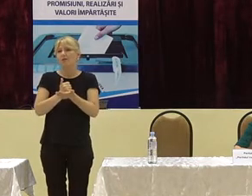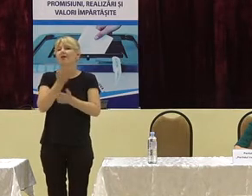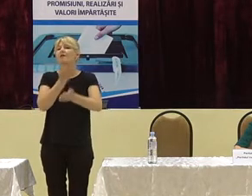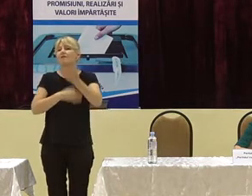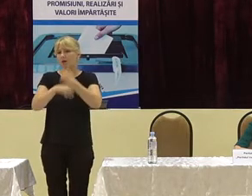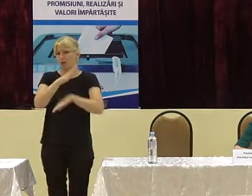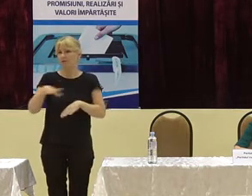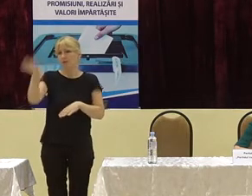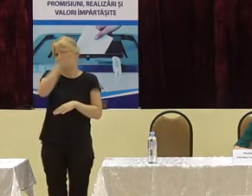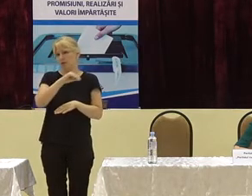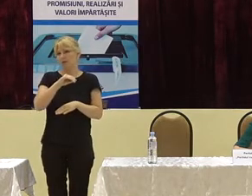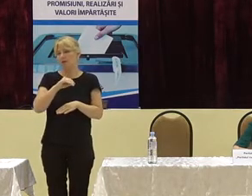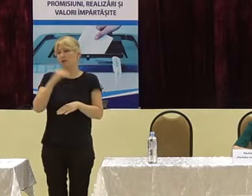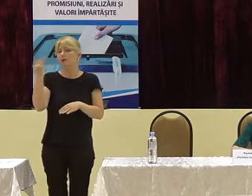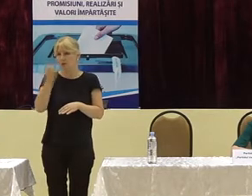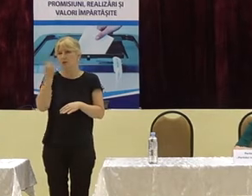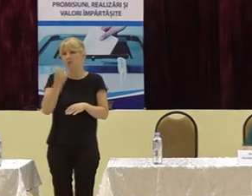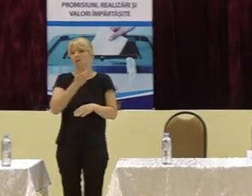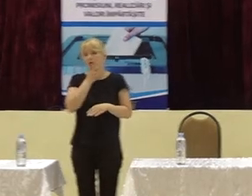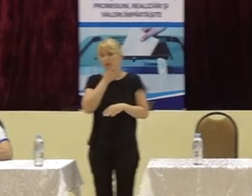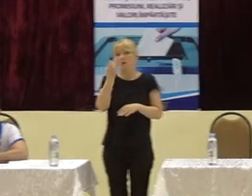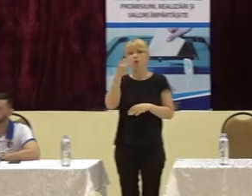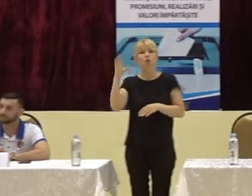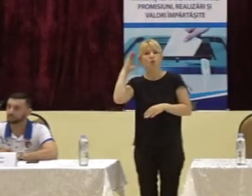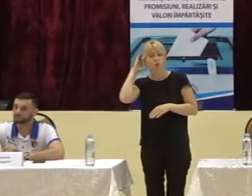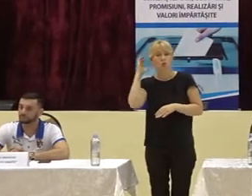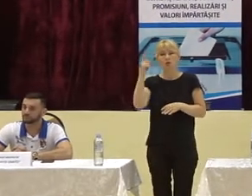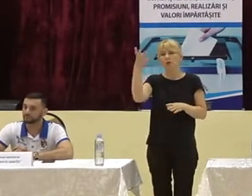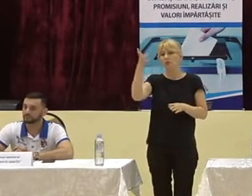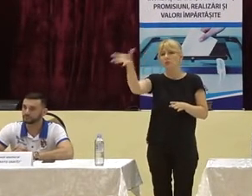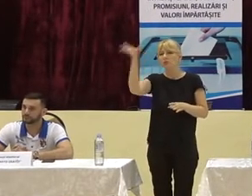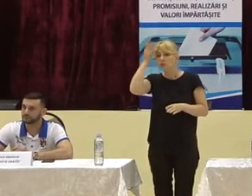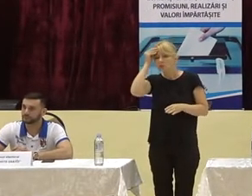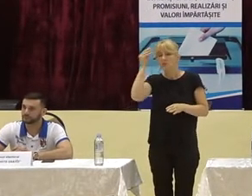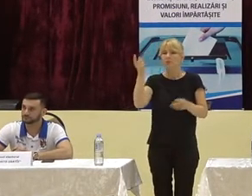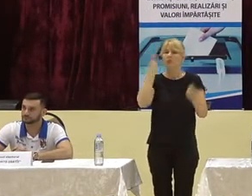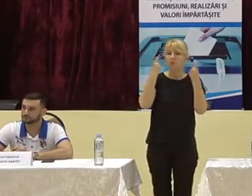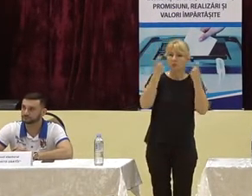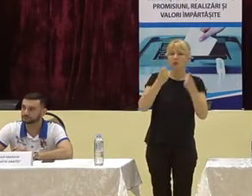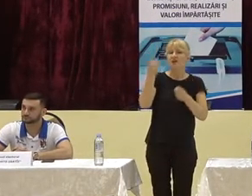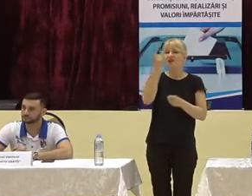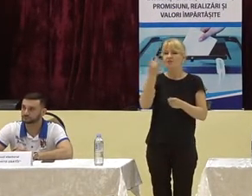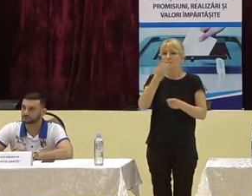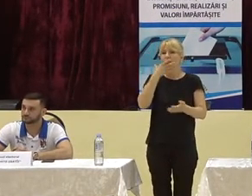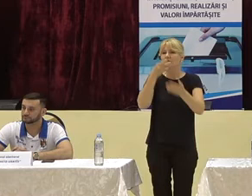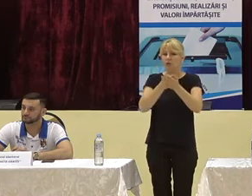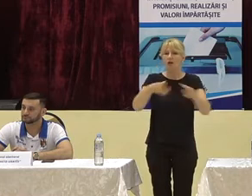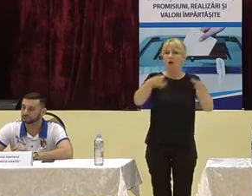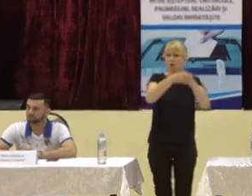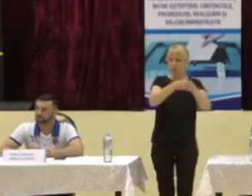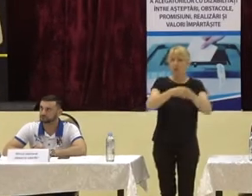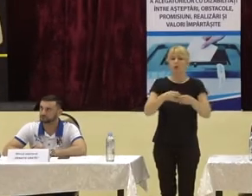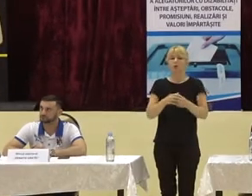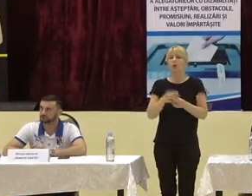cu dizabilități, în așa fel ca ei să poată să-și formeze o imagine cât se poate de clară despre platformele dumneavoastră electorale,